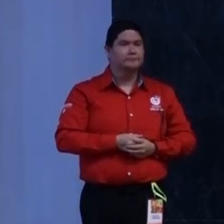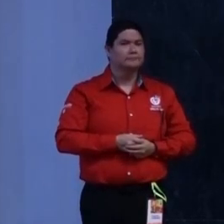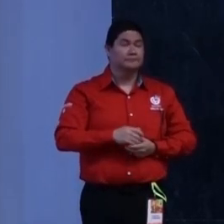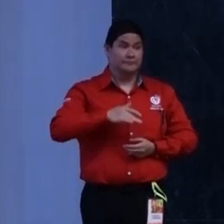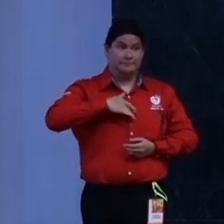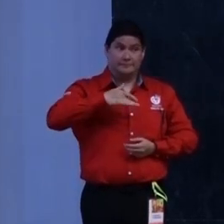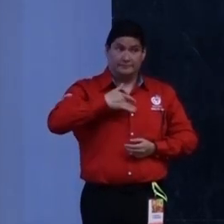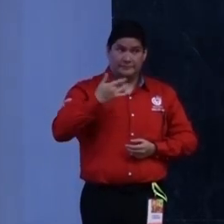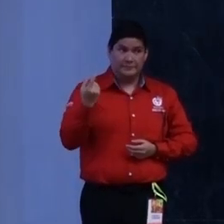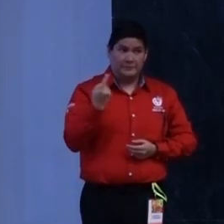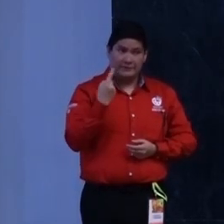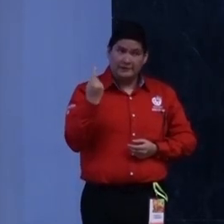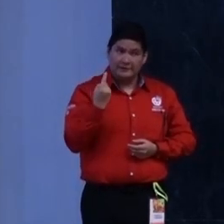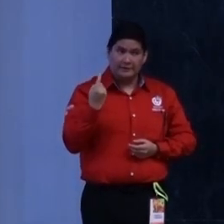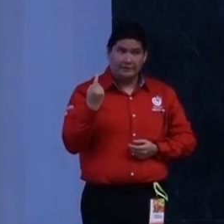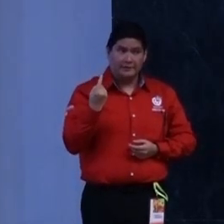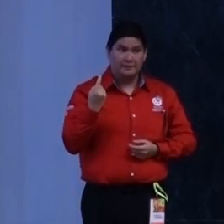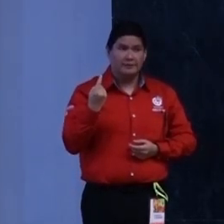siento que,